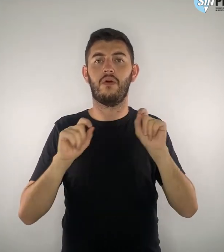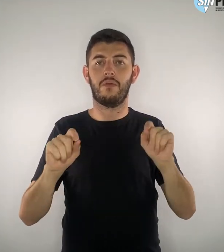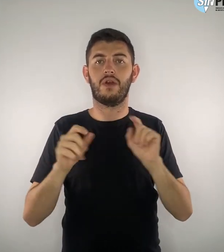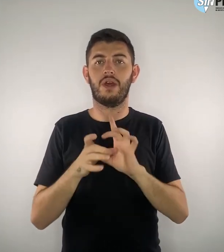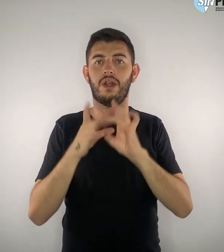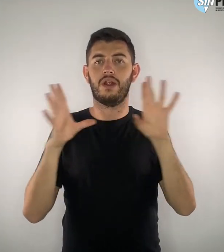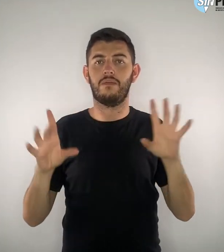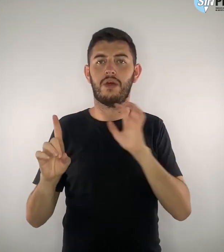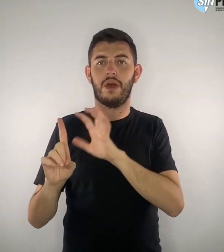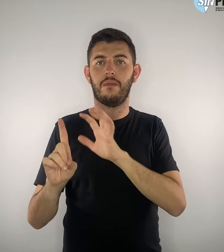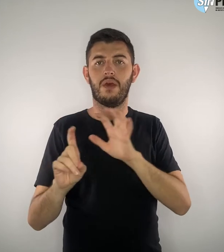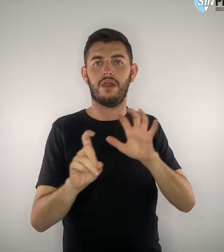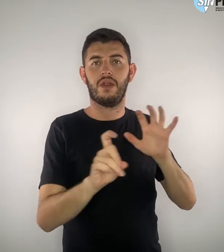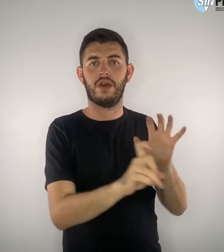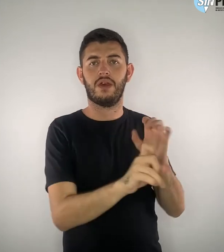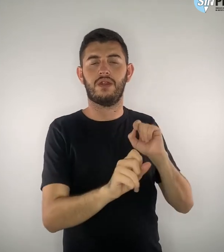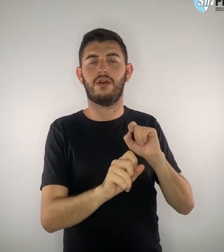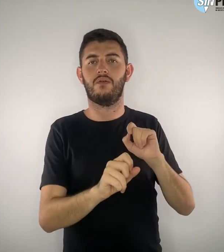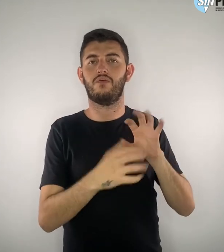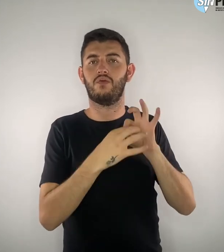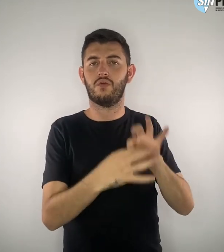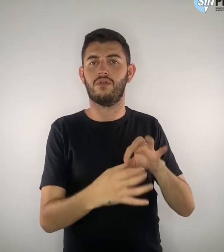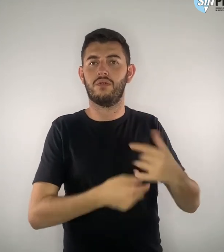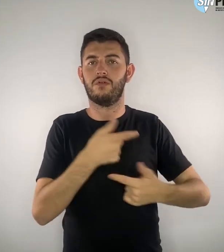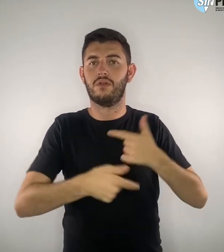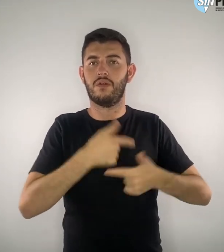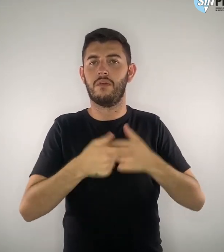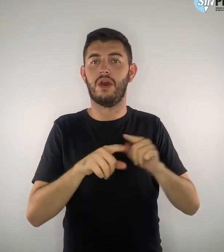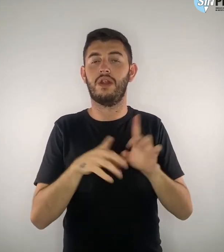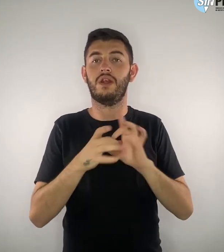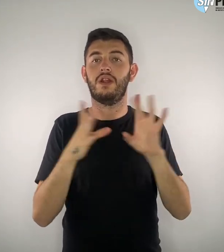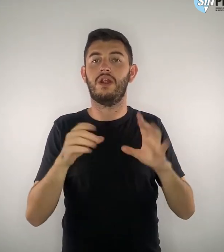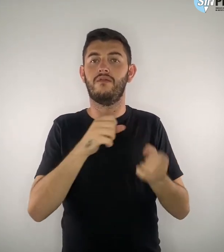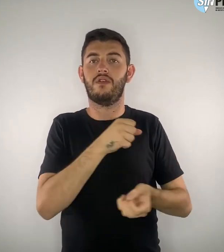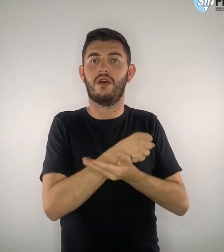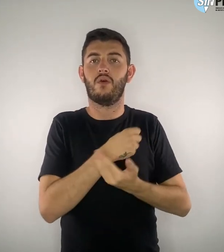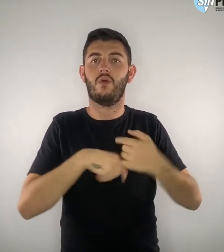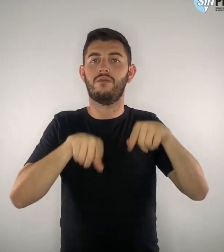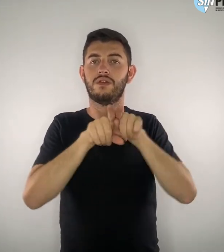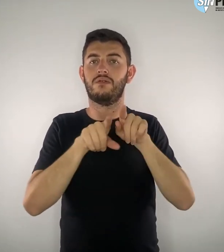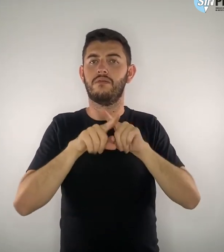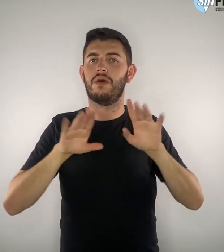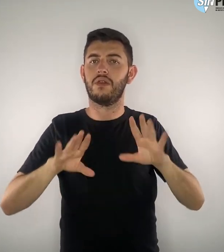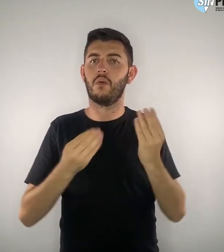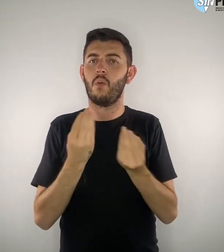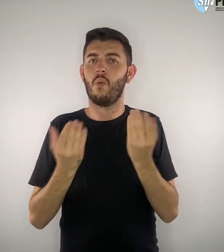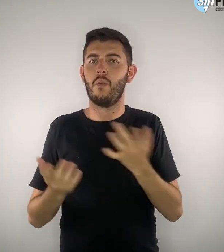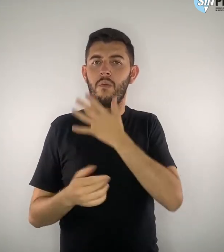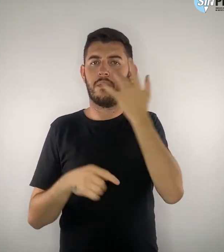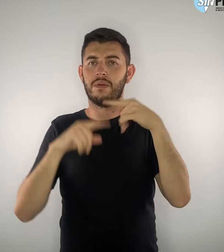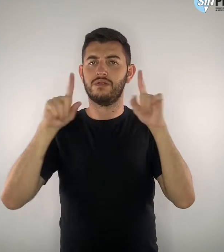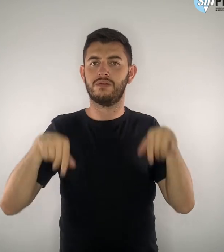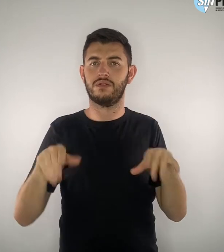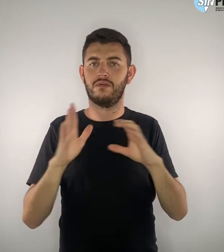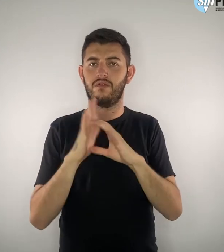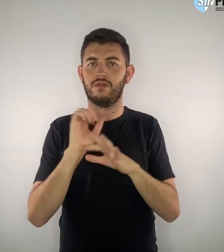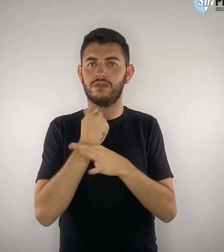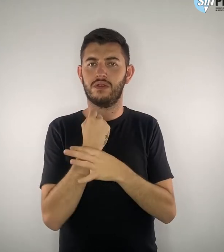no ambiente de trabalho e para a corrupção. Como um servidor pode se sentir seguro quanto ao seu emprego